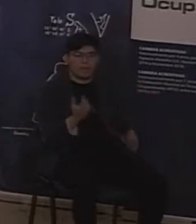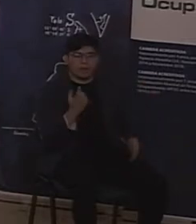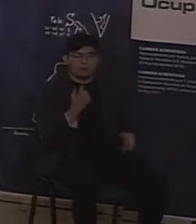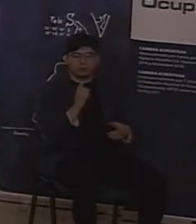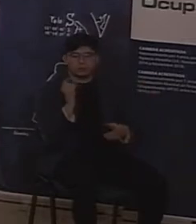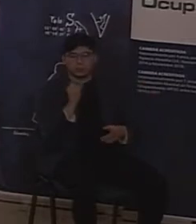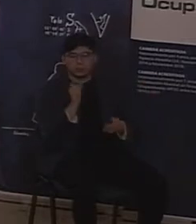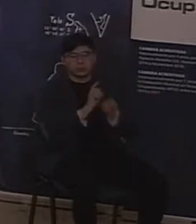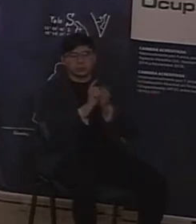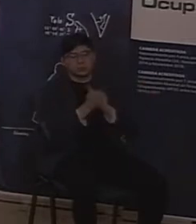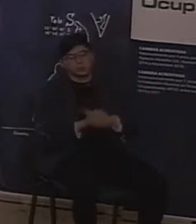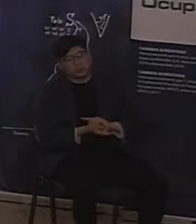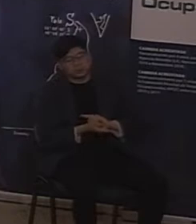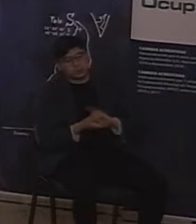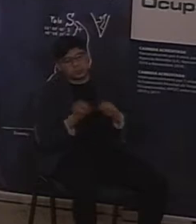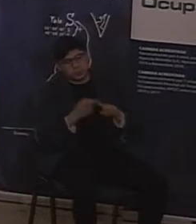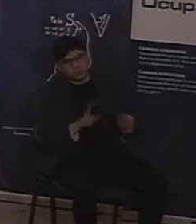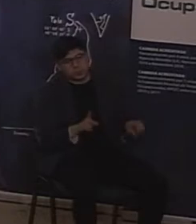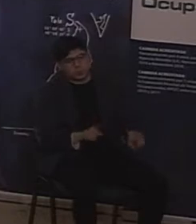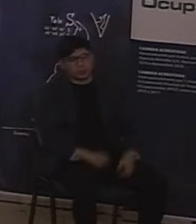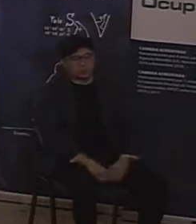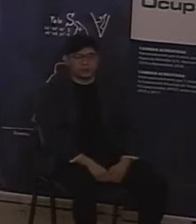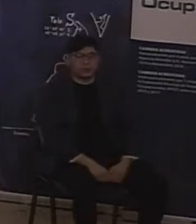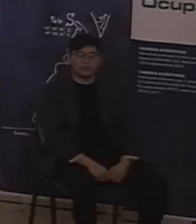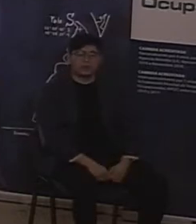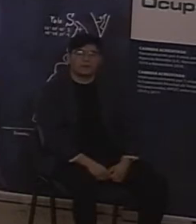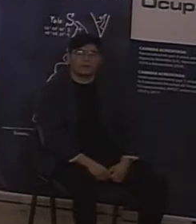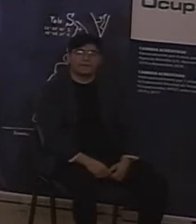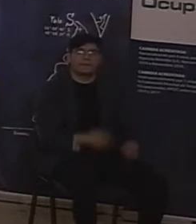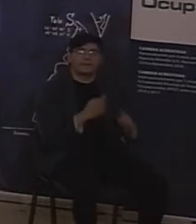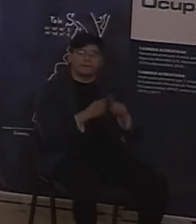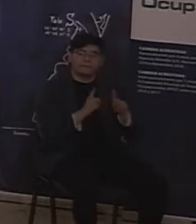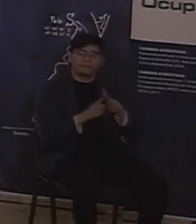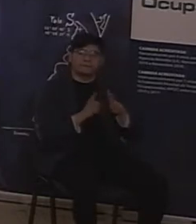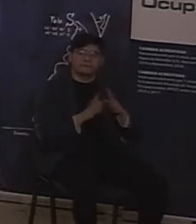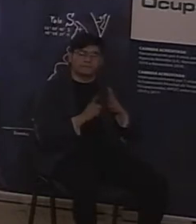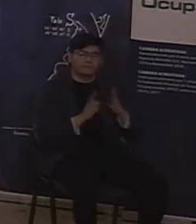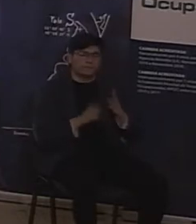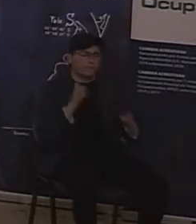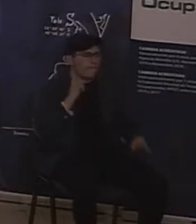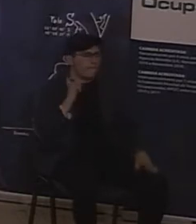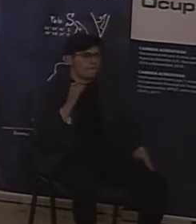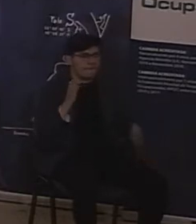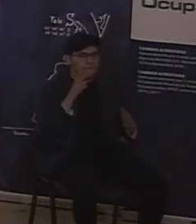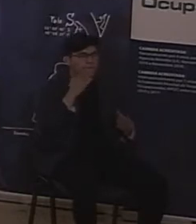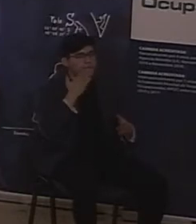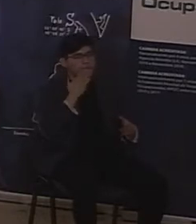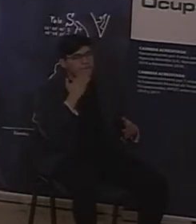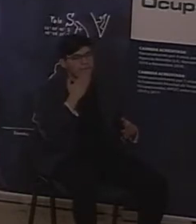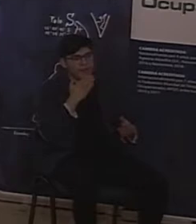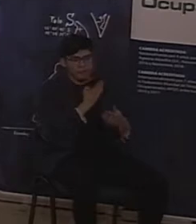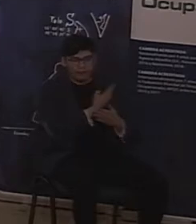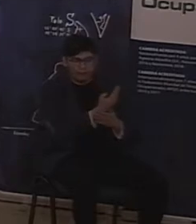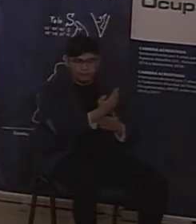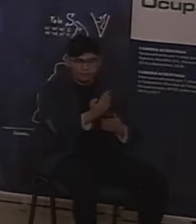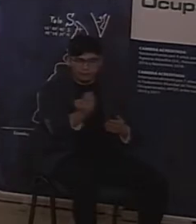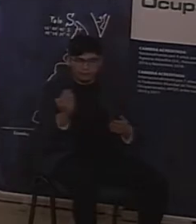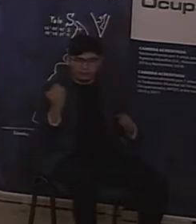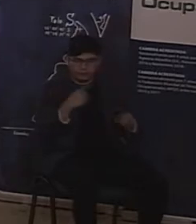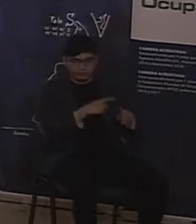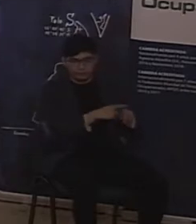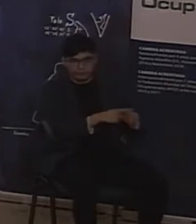génesis a los otros pactos de derechos humanos que también son conquistas sociales porque somos los seres humanos los que